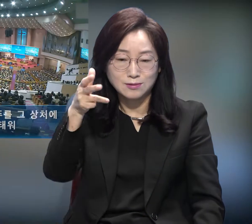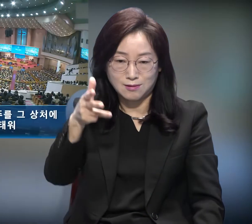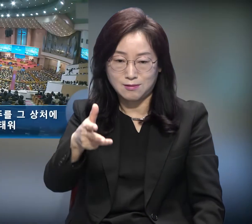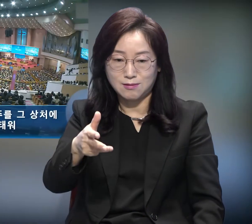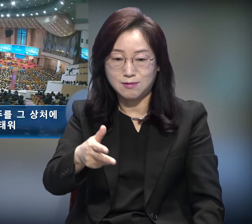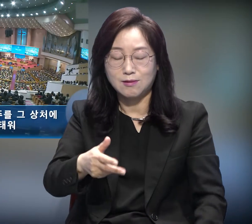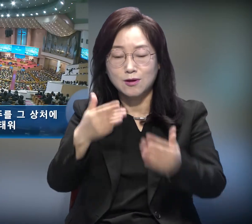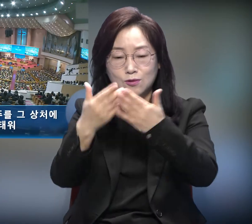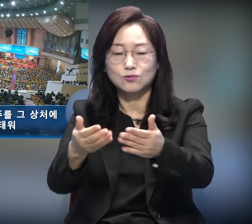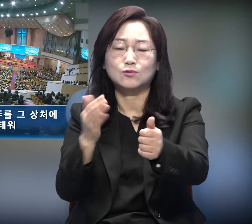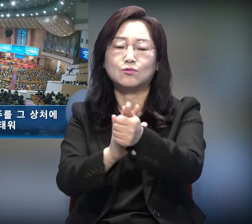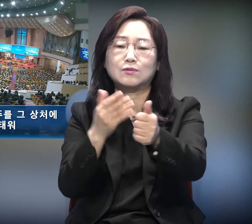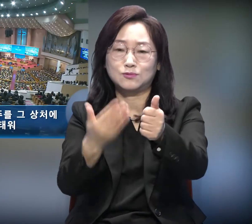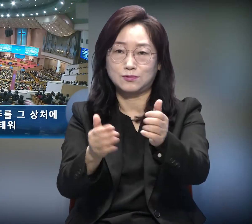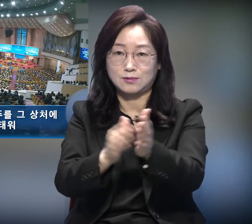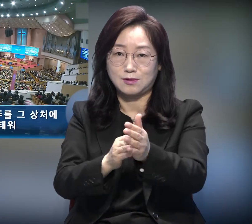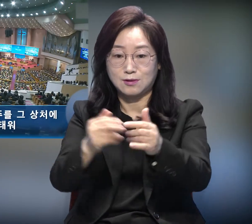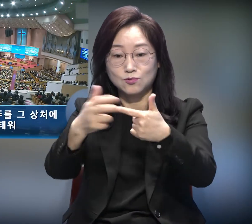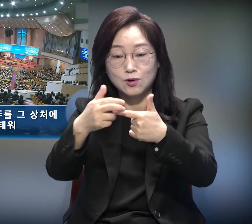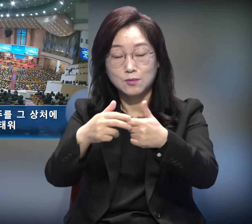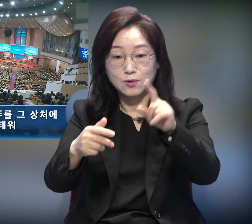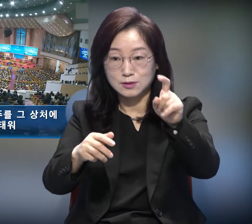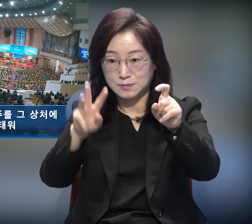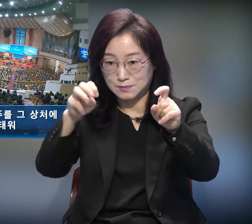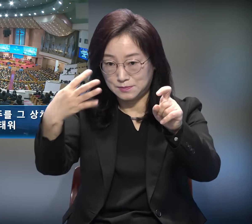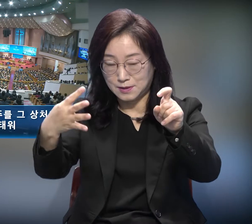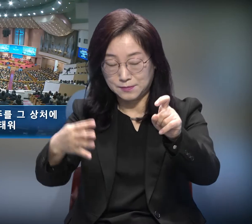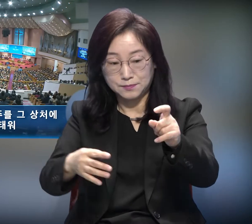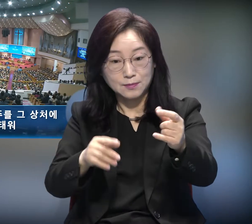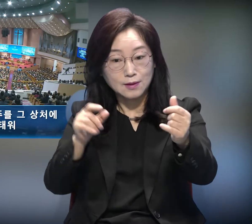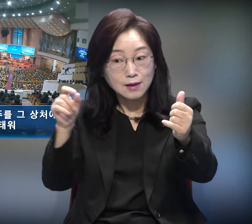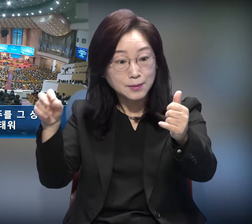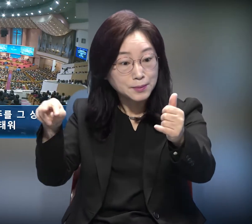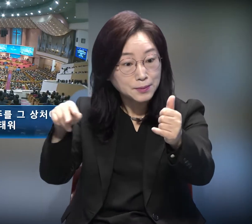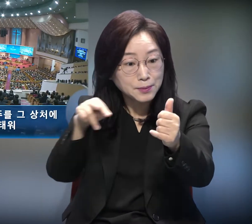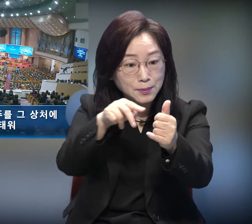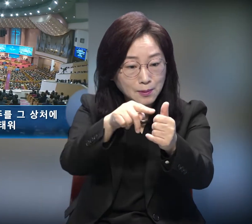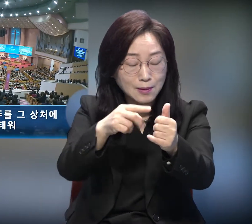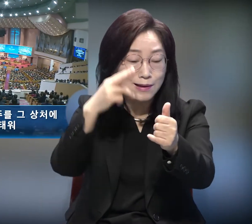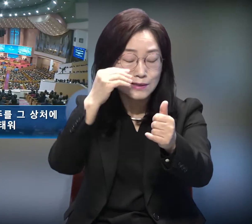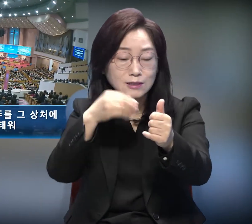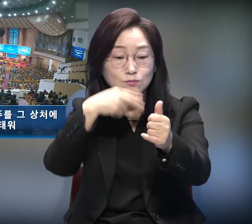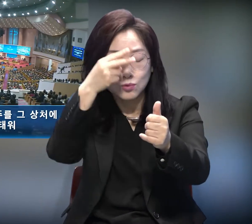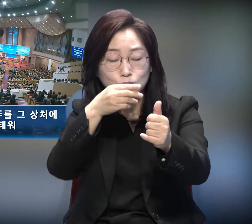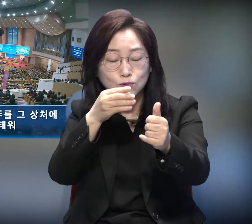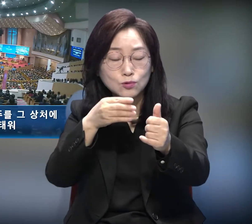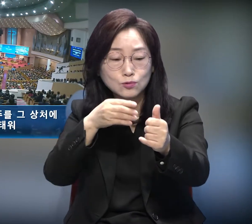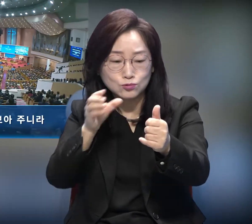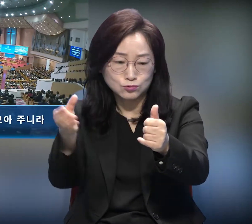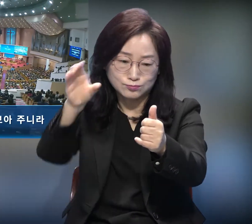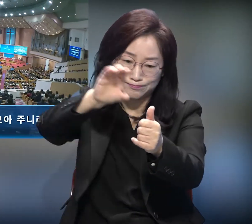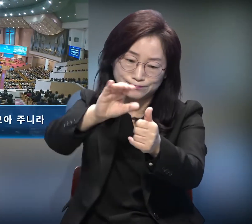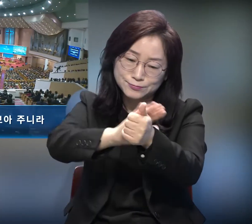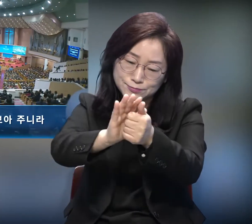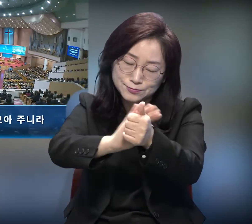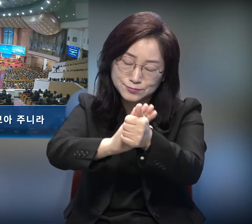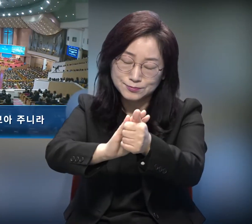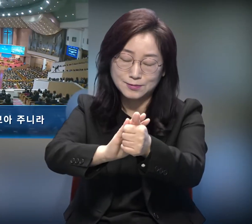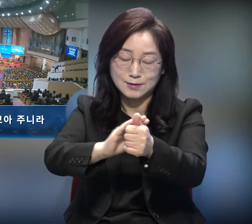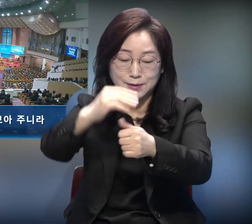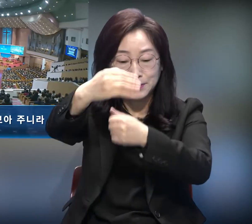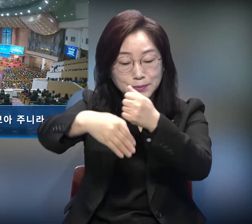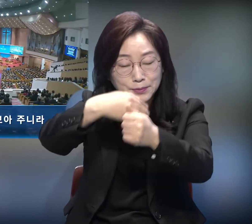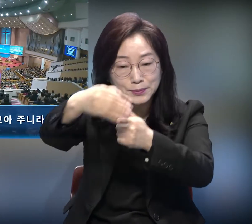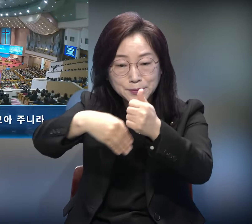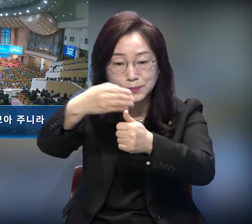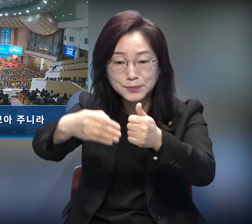10장 34절입니다. 가까이 가서 기름과 포도를 그 상처에 붓고 싸매고 자기 짐승에게 태워 주막으로